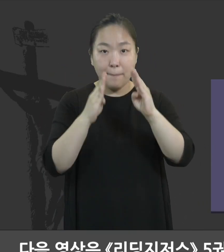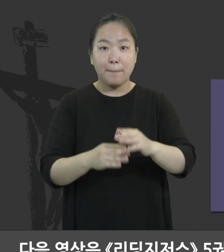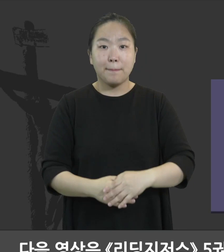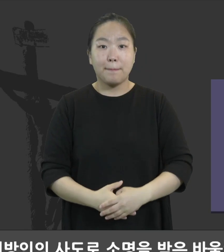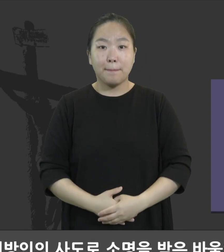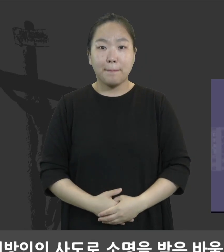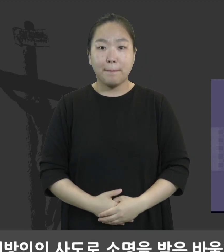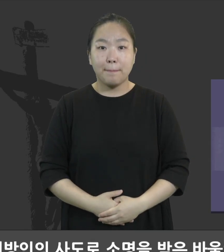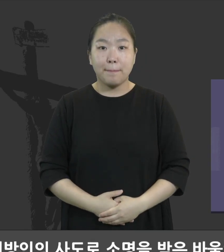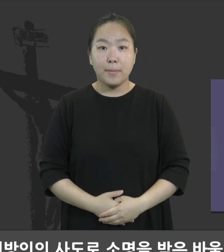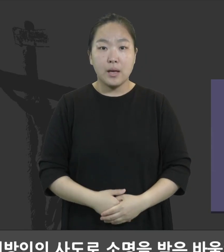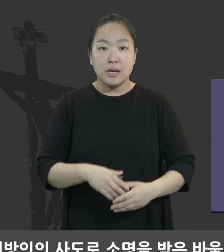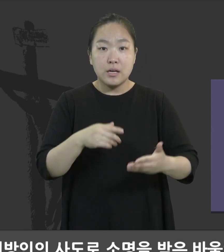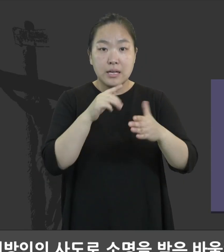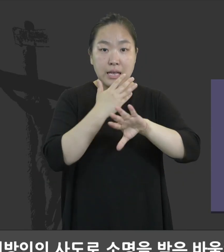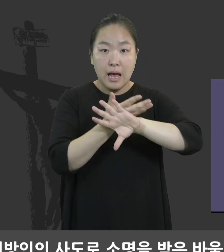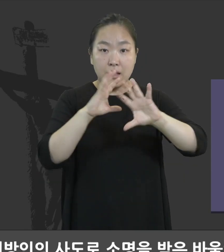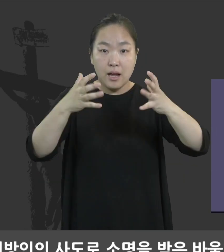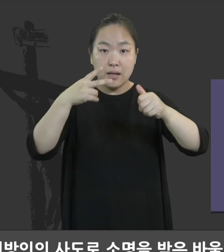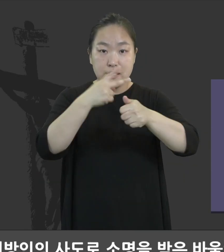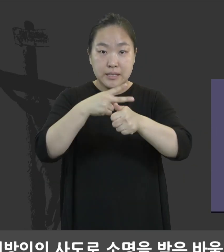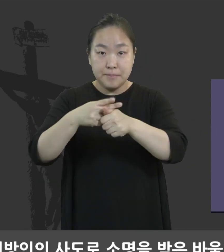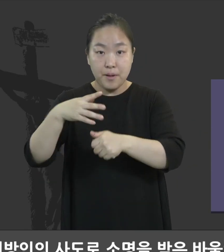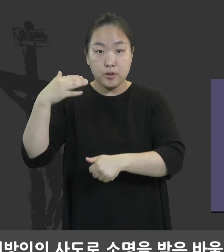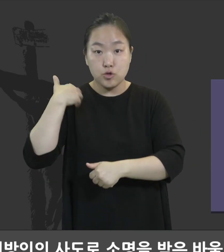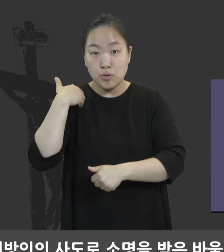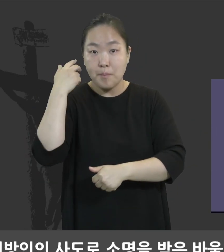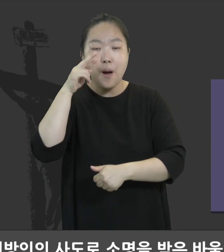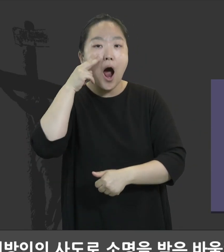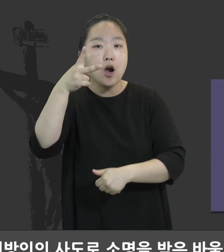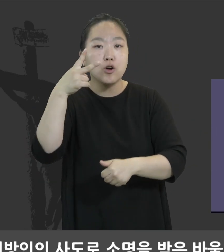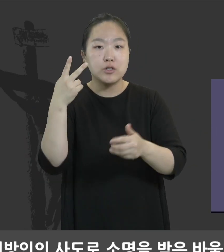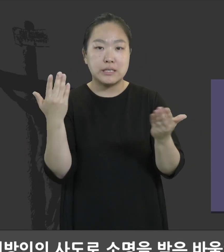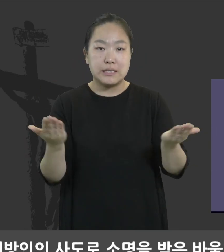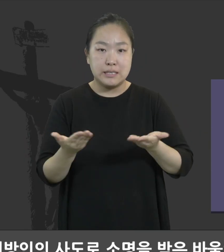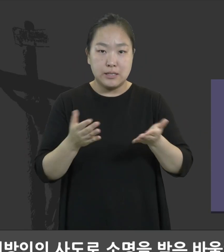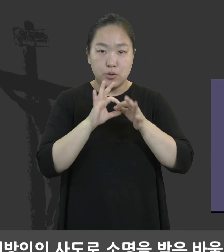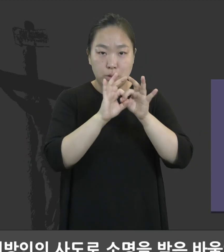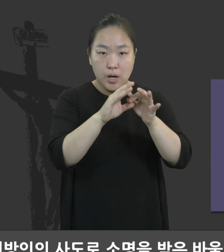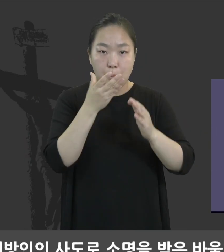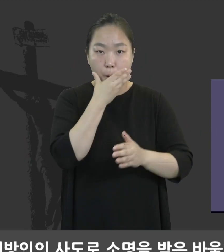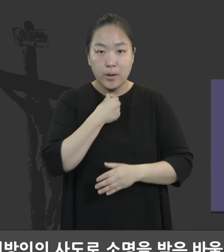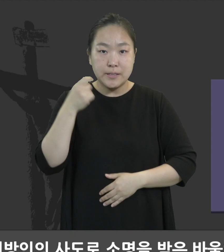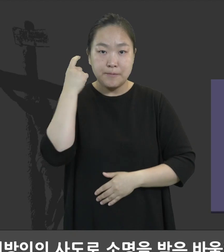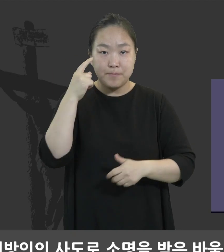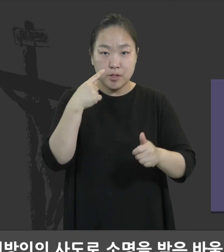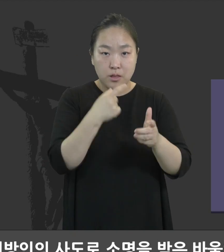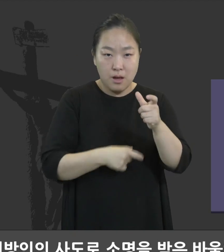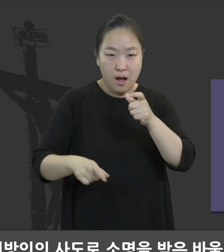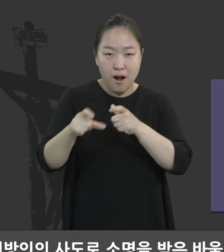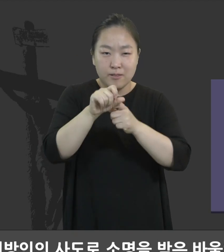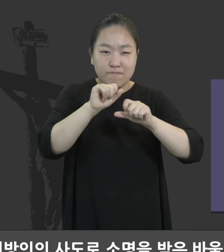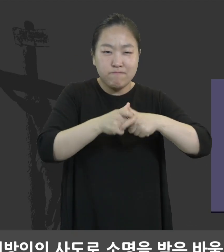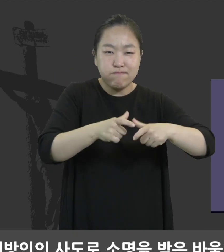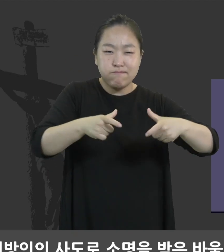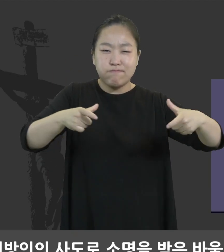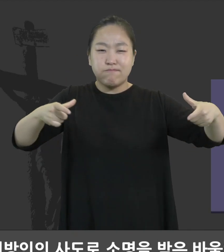시간입니다. 이방인의 사도로 소명을 받은 바울의 사역을 통해 복음이